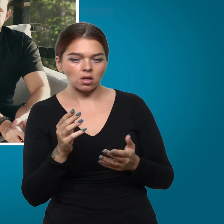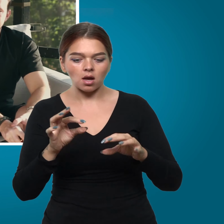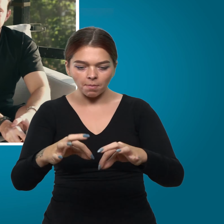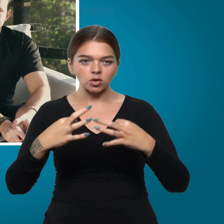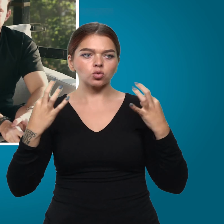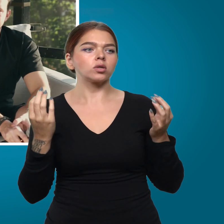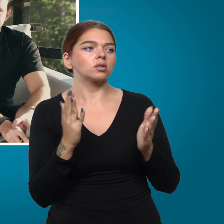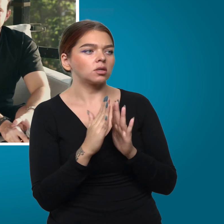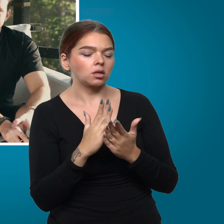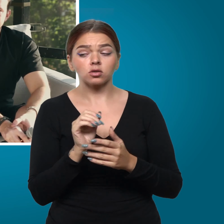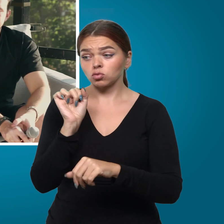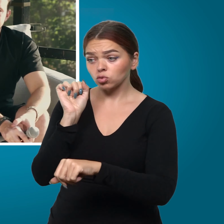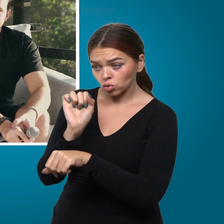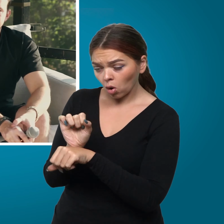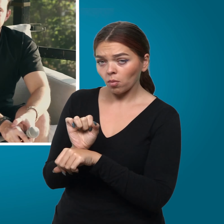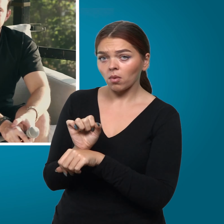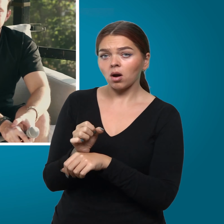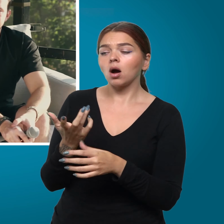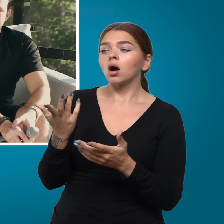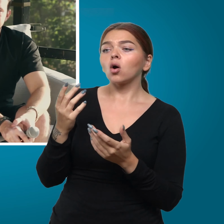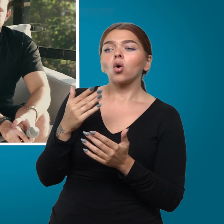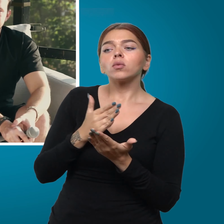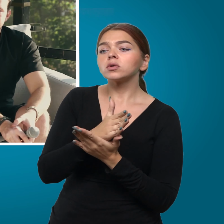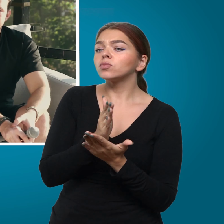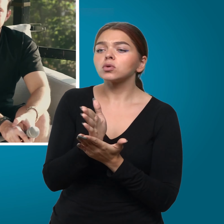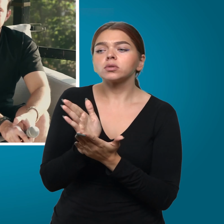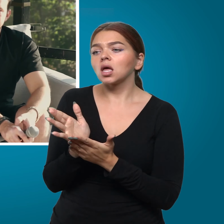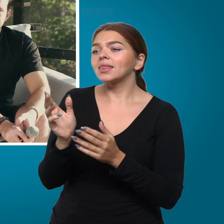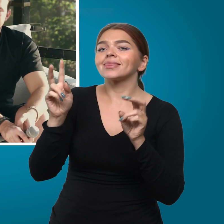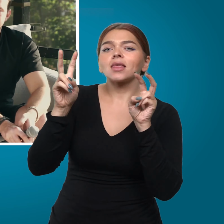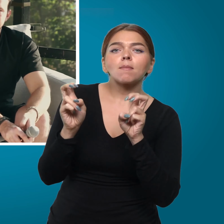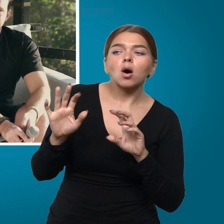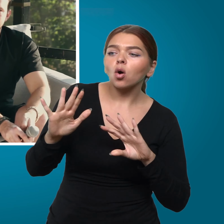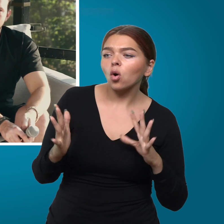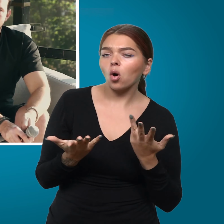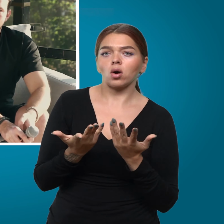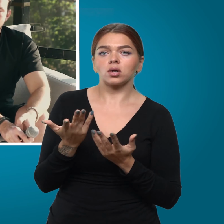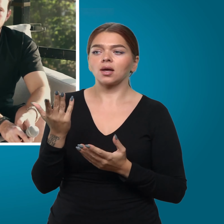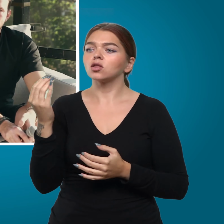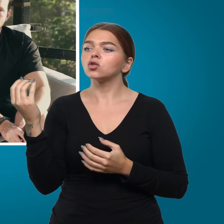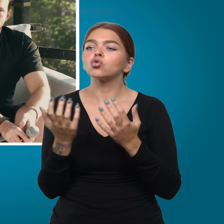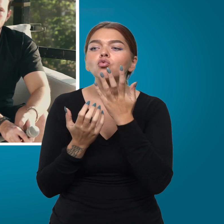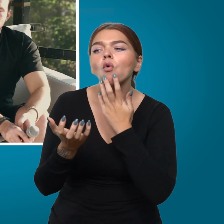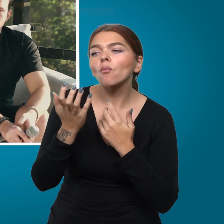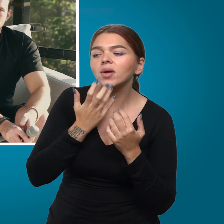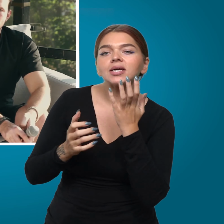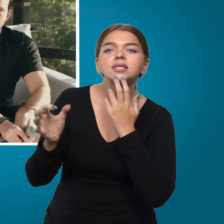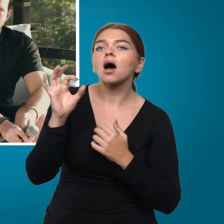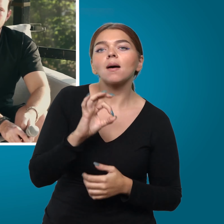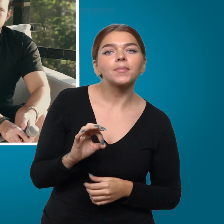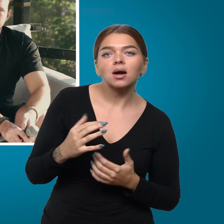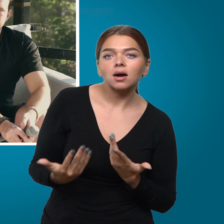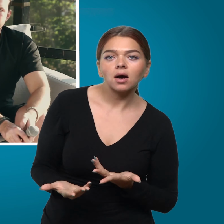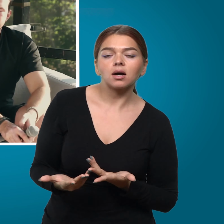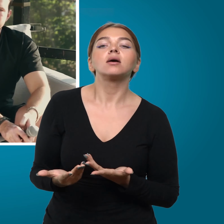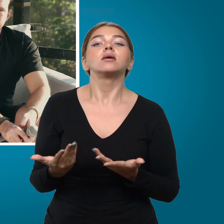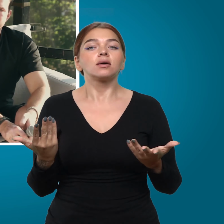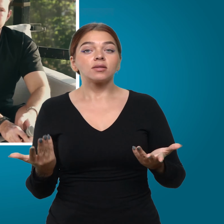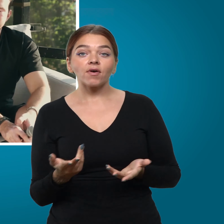pats, kas dar nežino, ką norėtume skaityti, turėtume išsikelti savo tą klausimą, nes pavyzdžiui, vienam patinka tik realistinė literatūra,